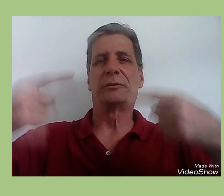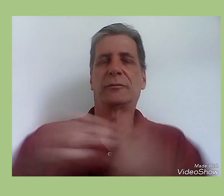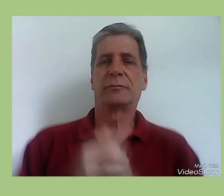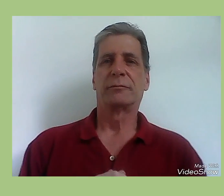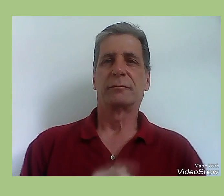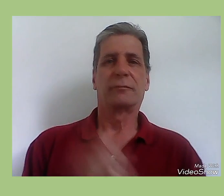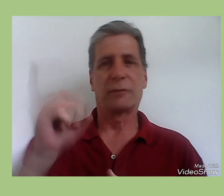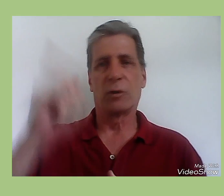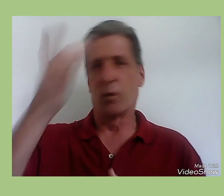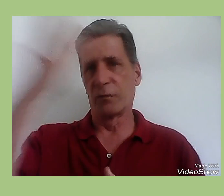vai